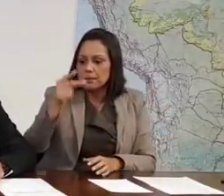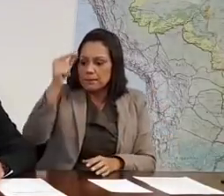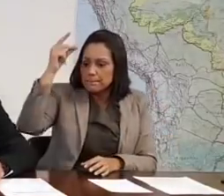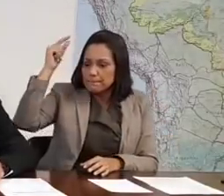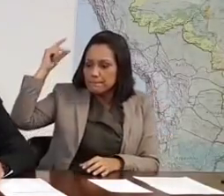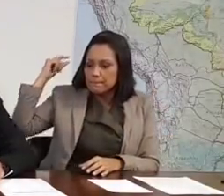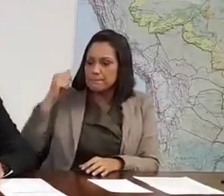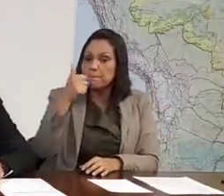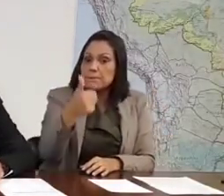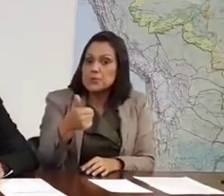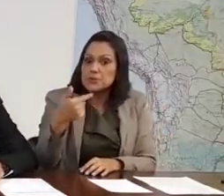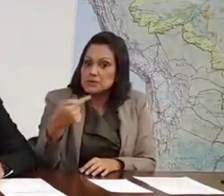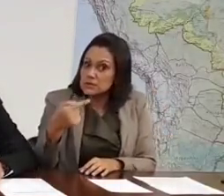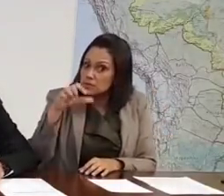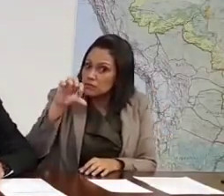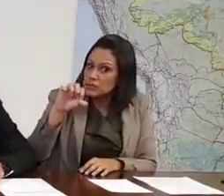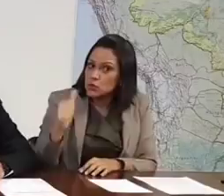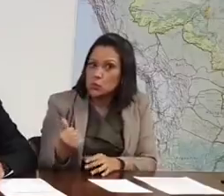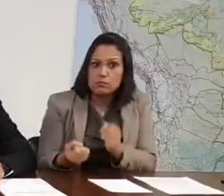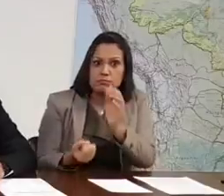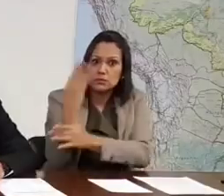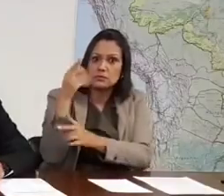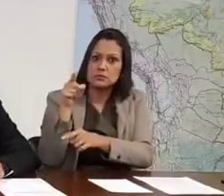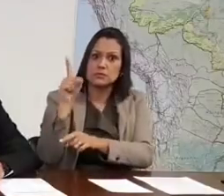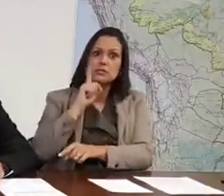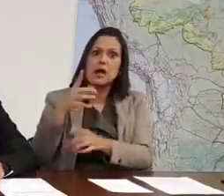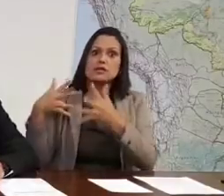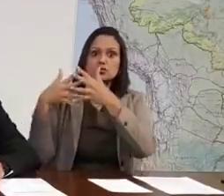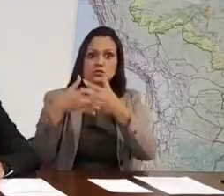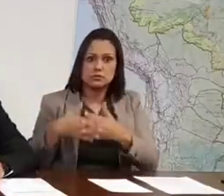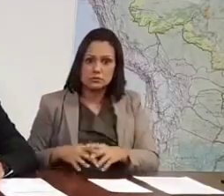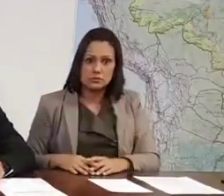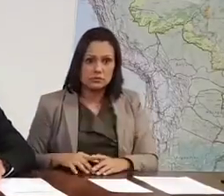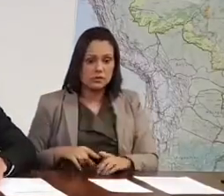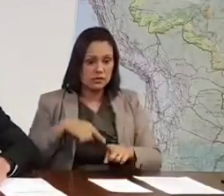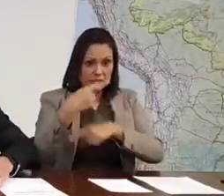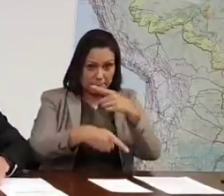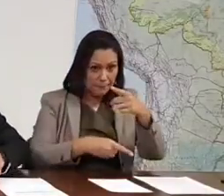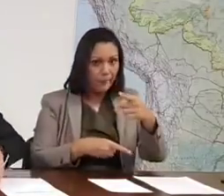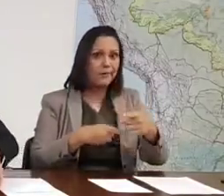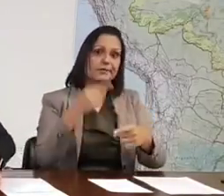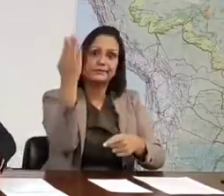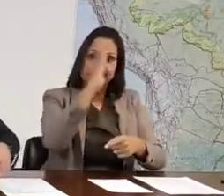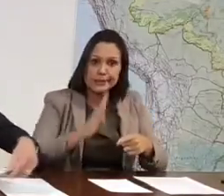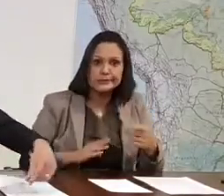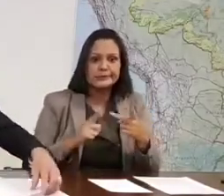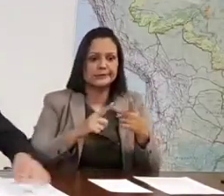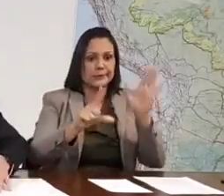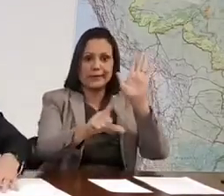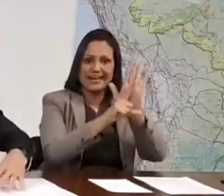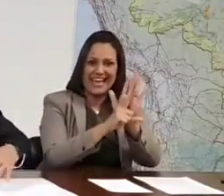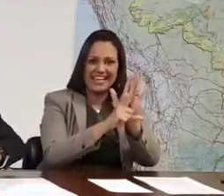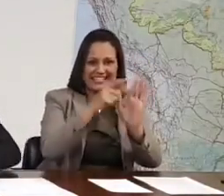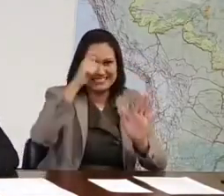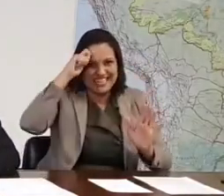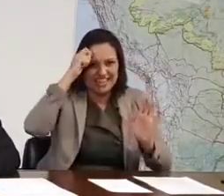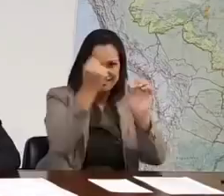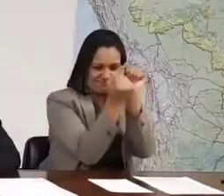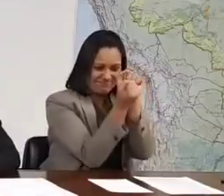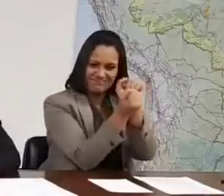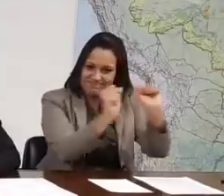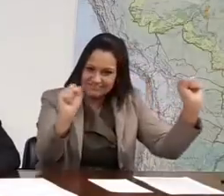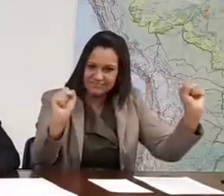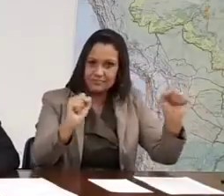Tivemos alguns. Olha só, desde quando é essa emenda aqui americana? Tivemos a lei, olha, depois... República, etc. Então nós fizemos o decreto